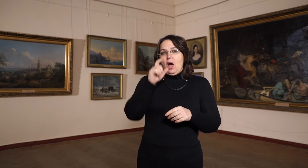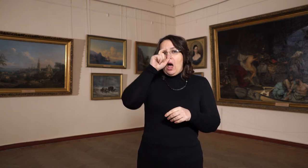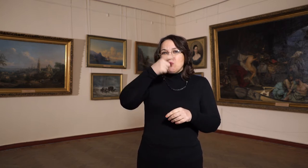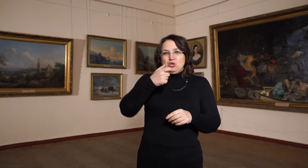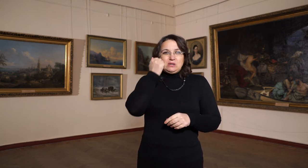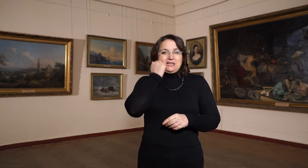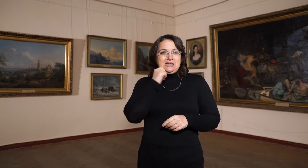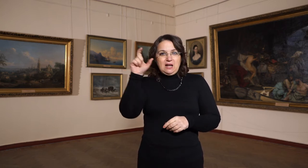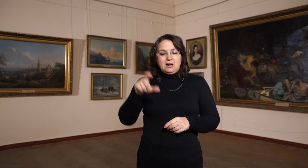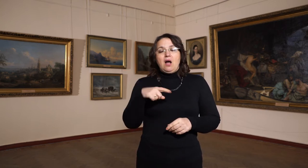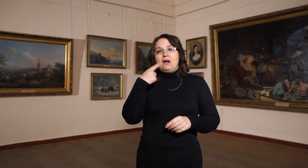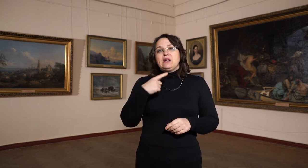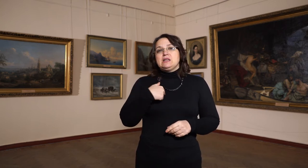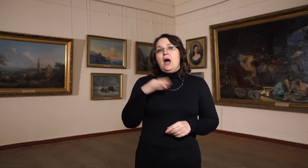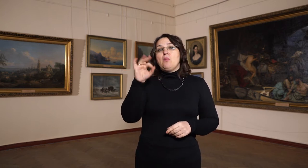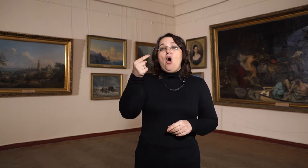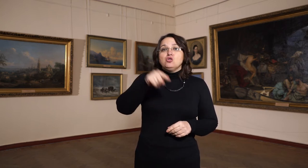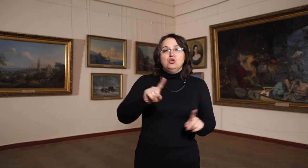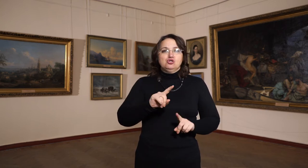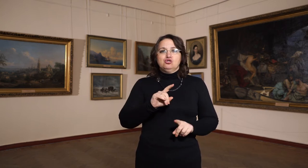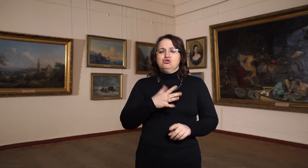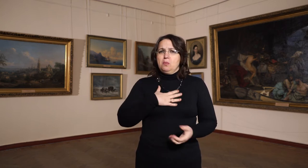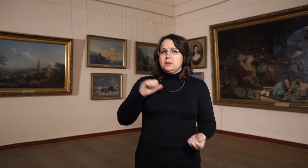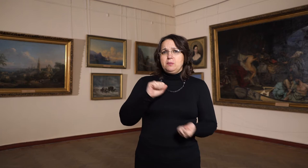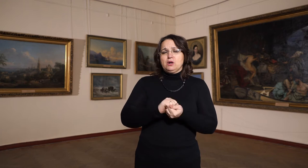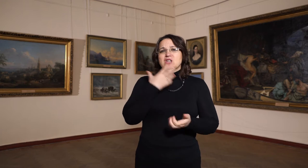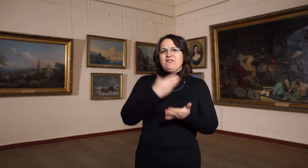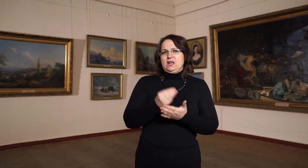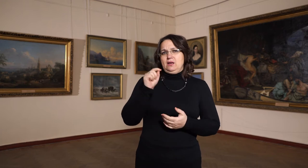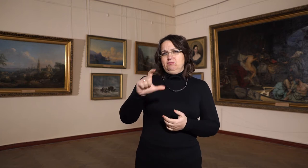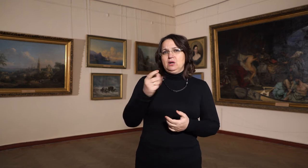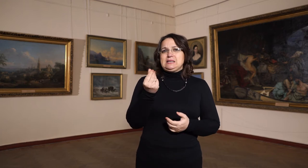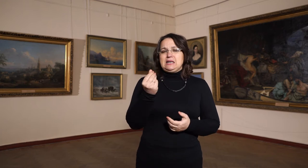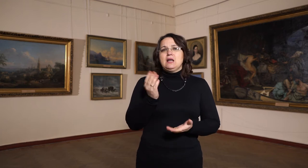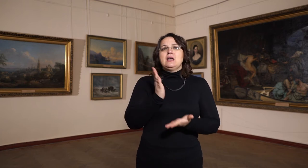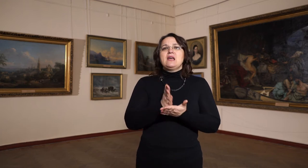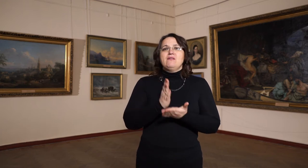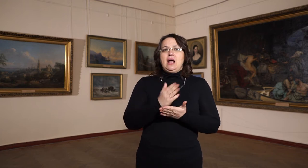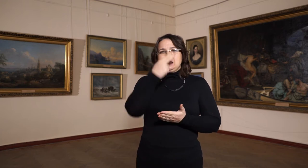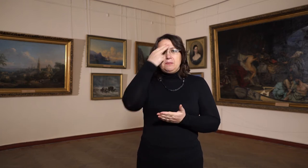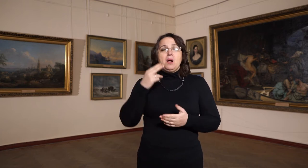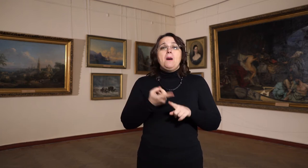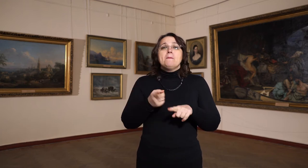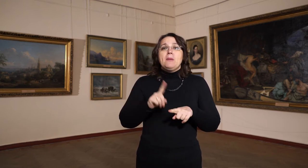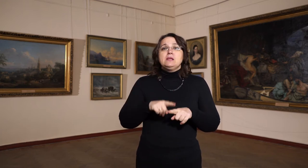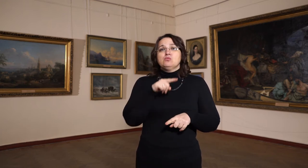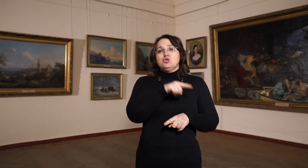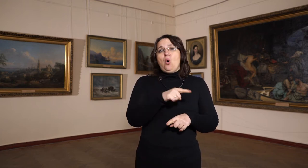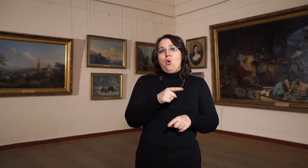нам о том, что непреклонным в своей цене окажется корсар, ибо он насмешничает над предложением